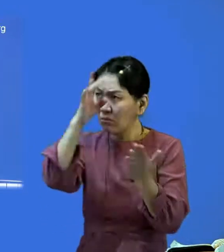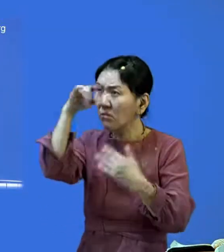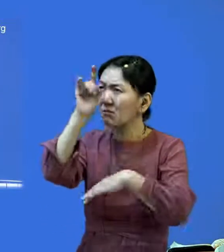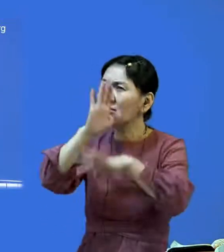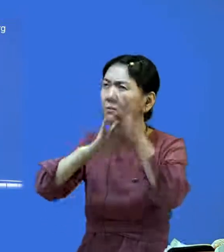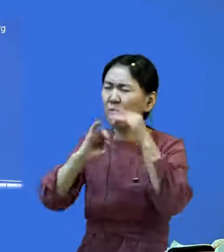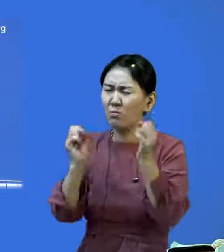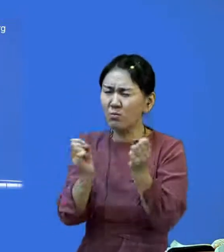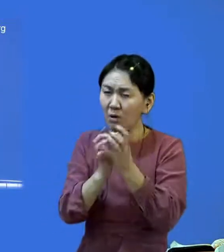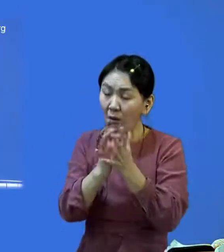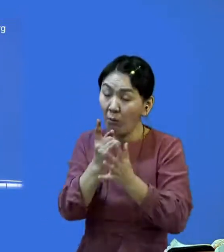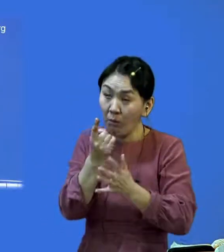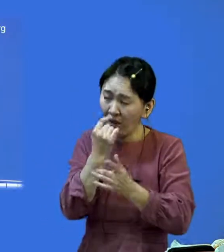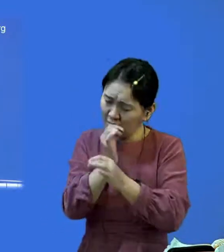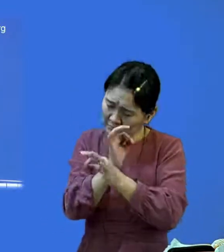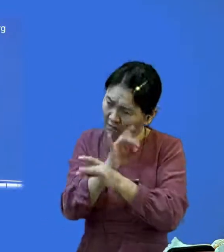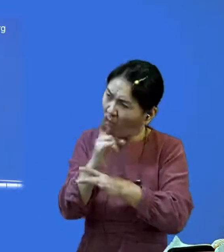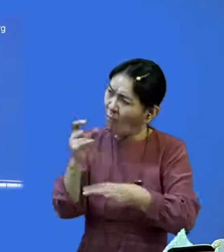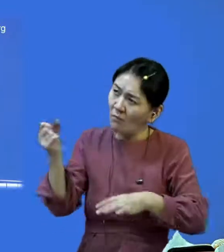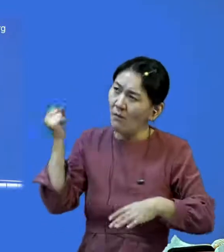дээ. Цэцэг ямар байна?